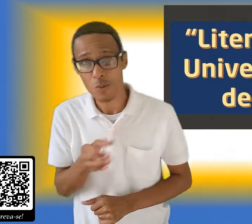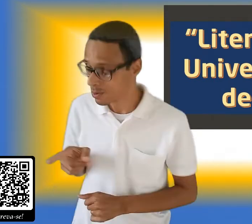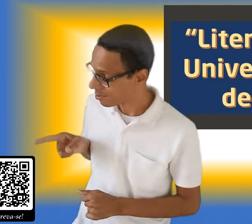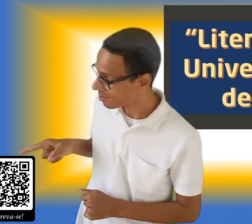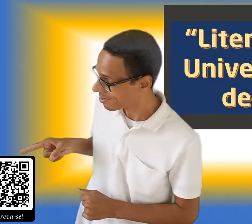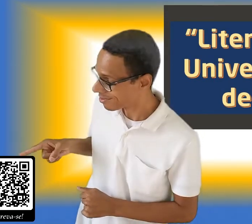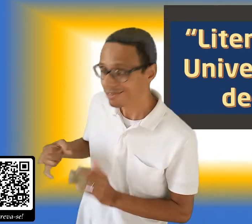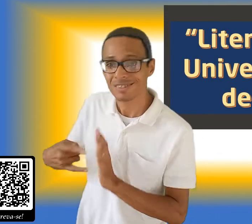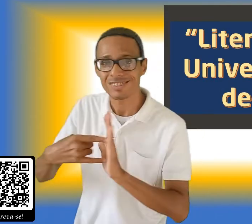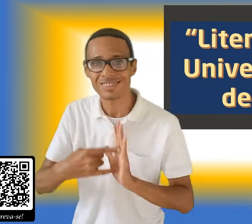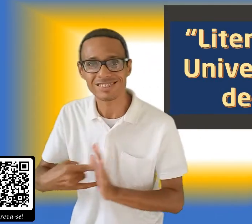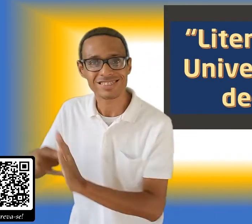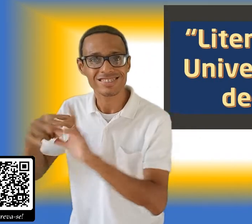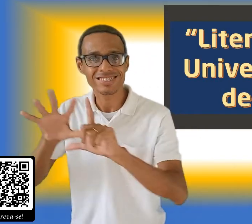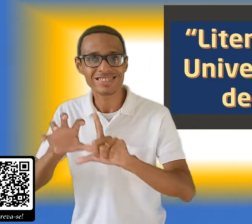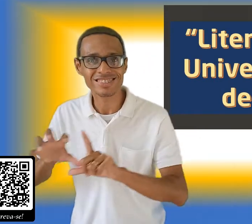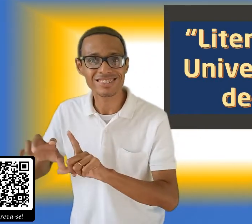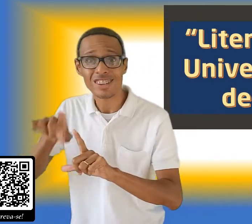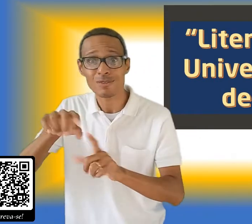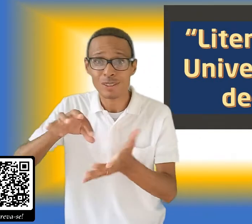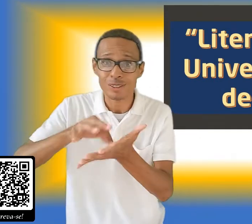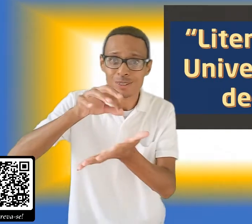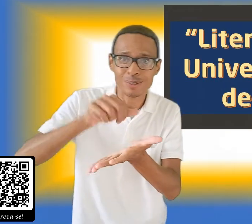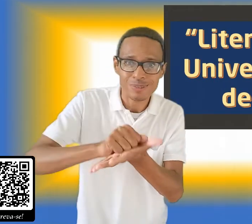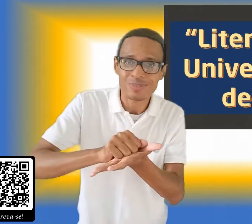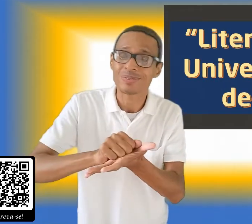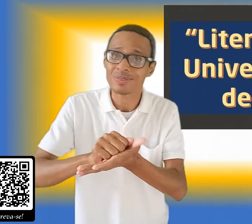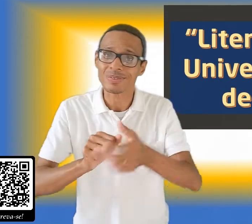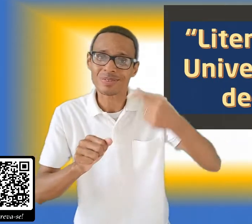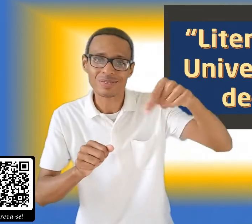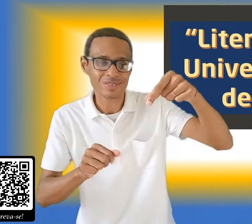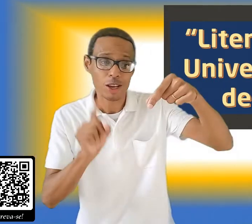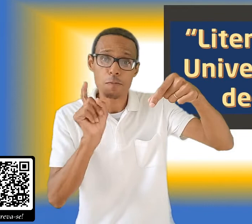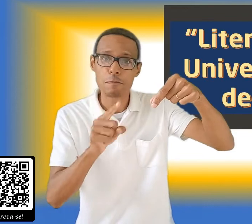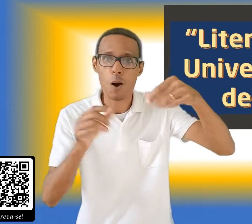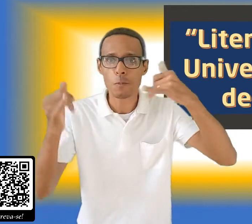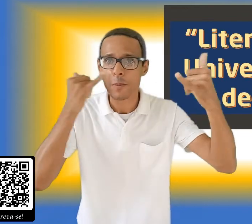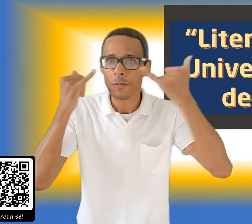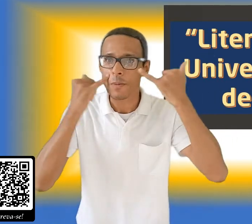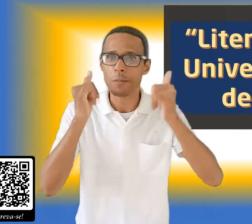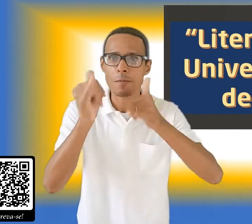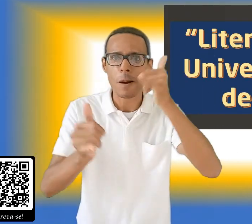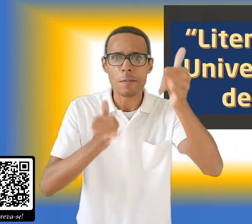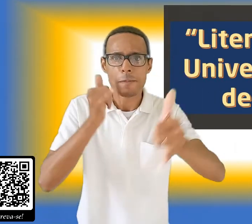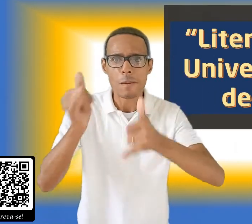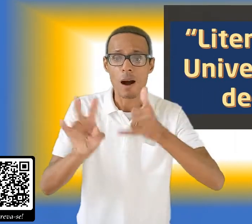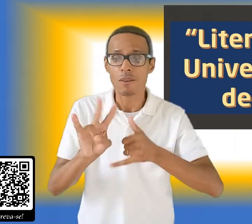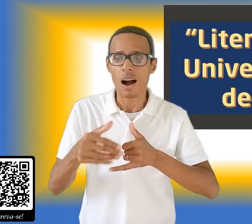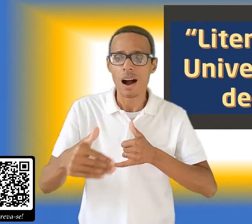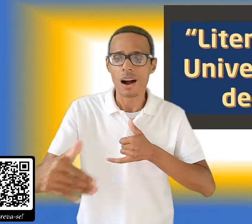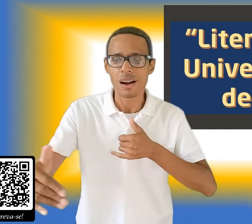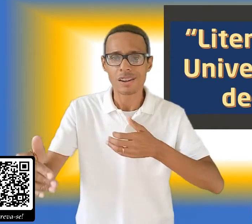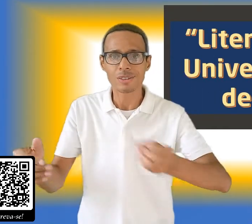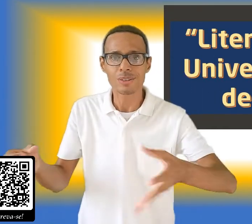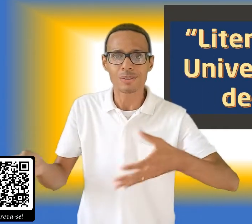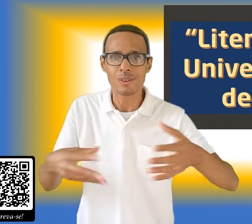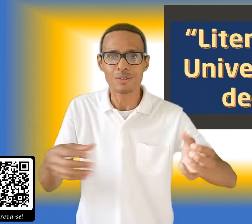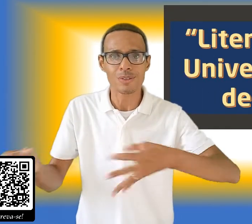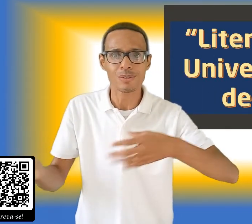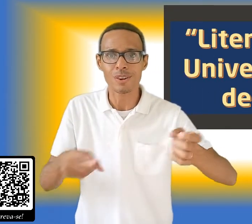ou fazer a leitura do QR Code. Faça isso e já ative o sininho de notificações para você